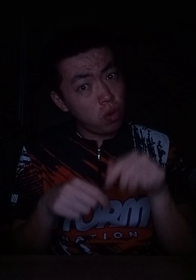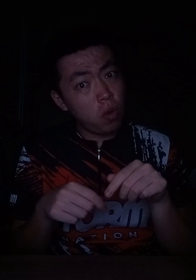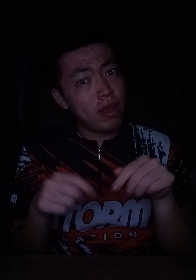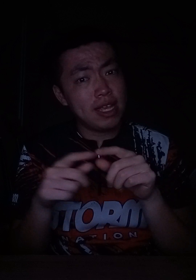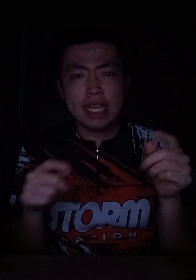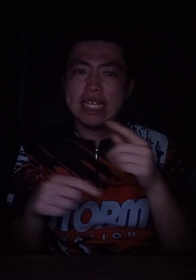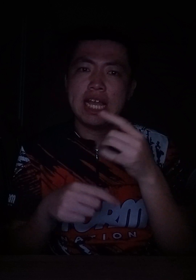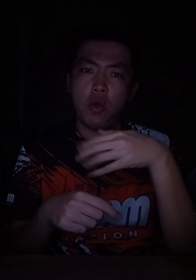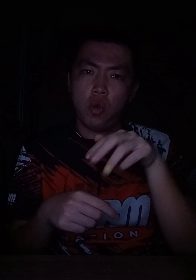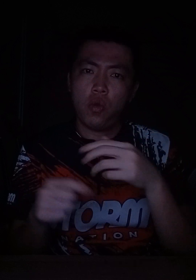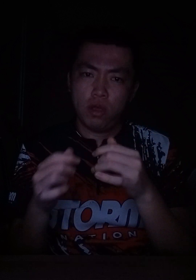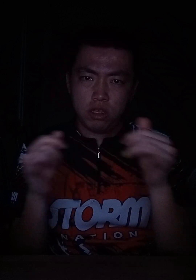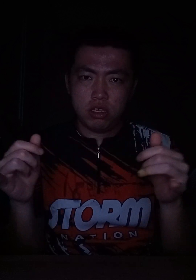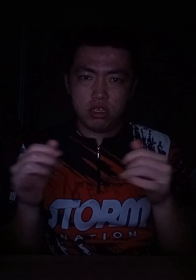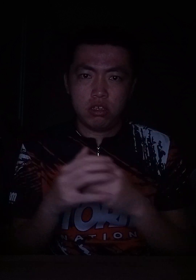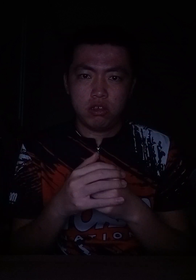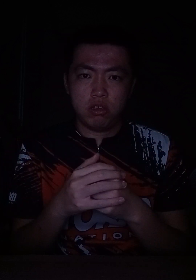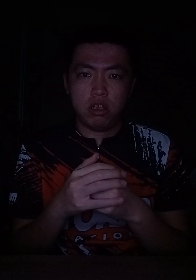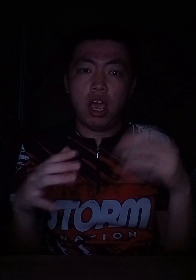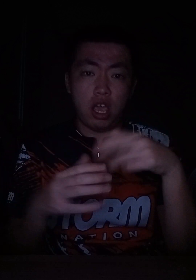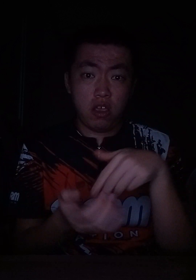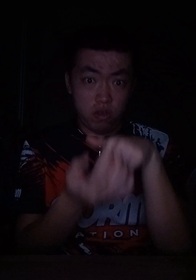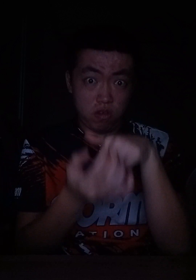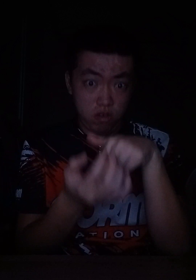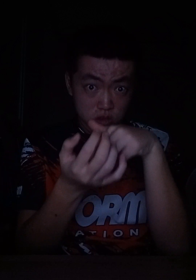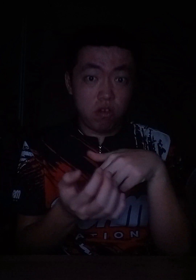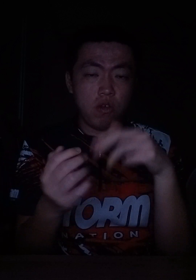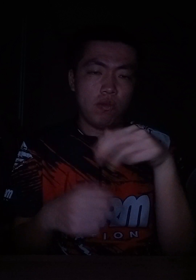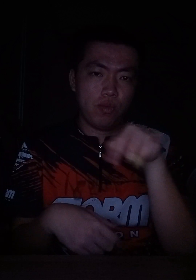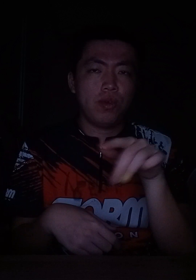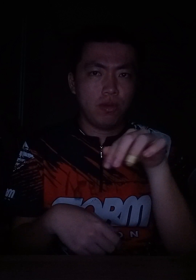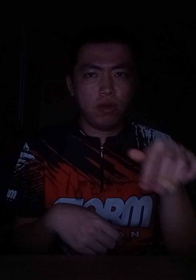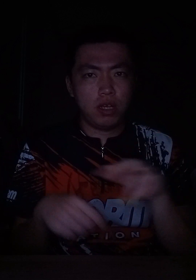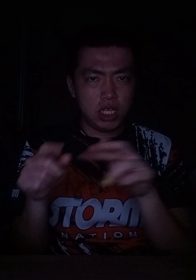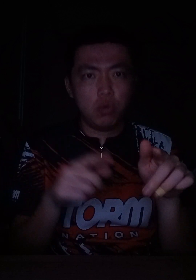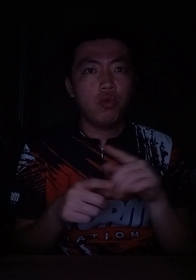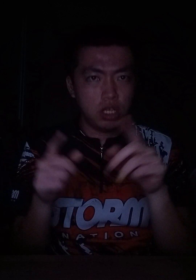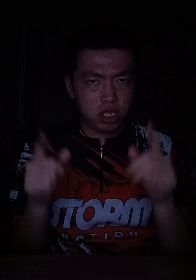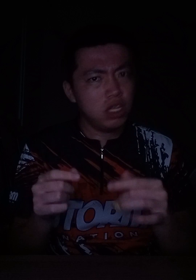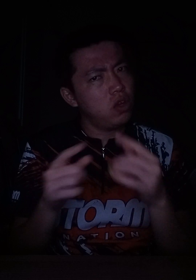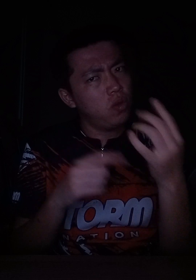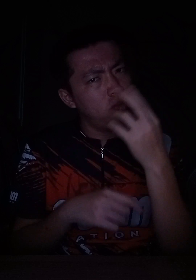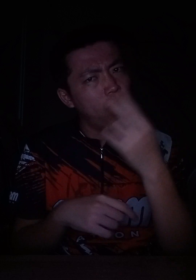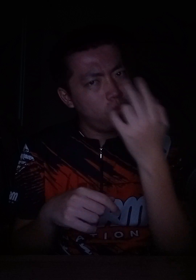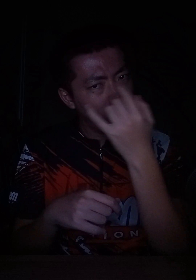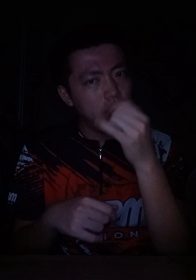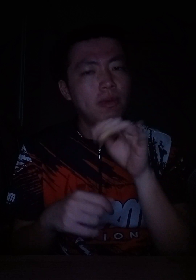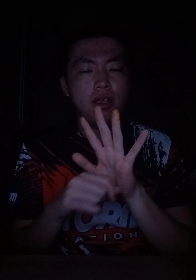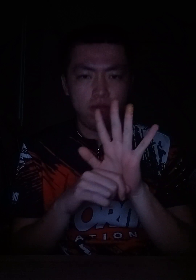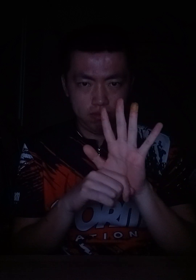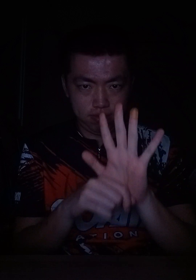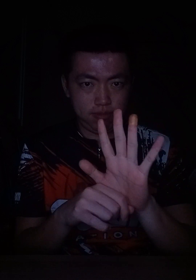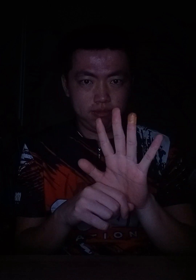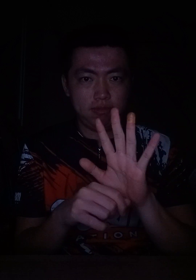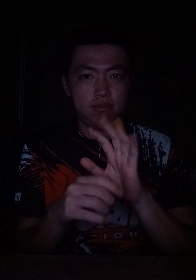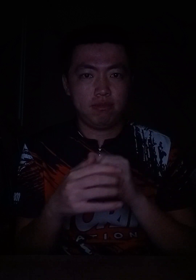발생한 사고로 볼 것인지 엘리베이터 제조와 시설 관리에서 발생한 문제인지를 보고 있다고 밝혔습니다. 경찰은